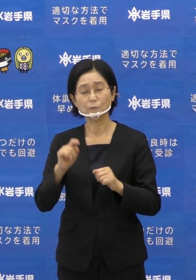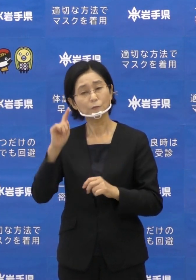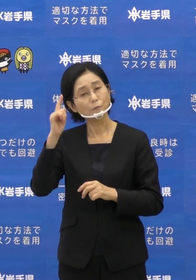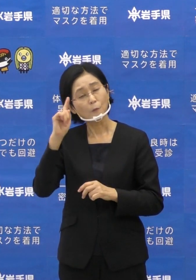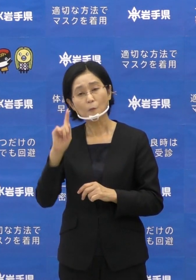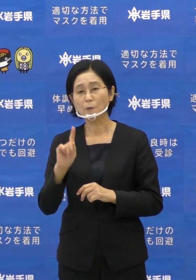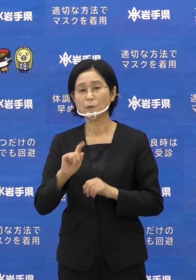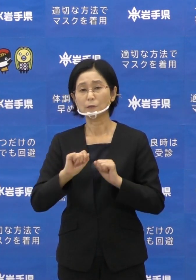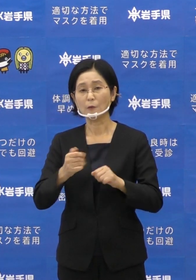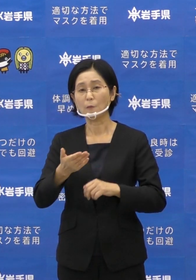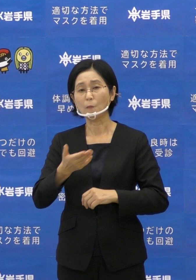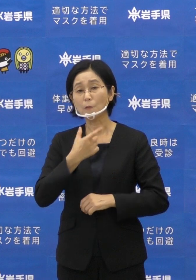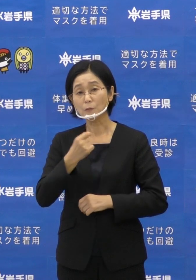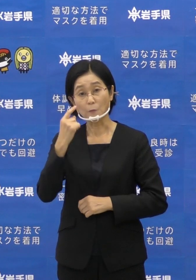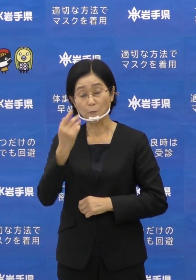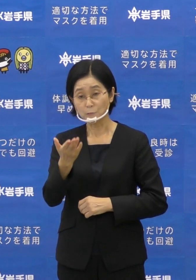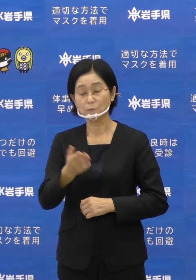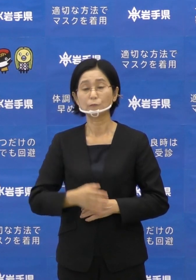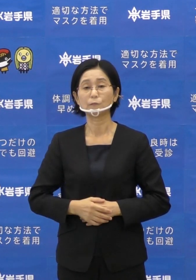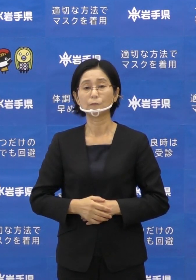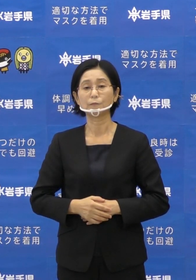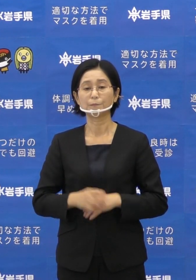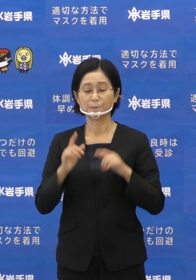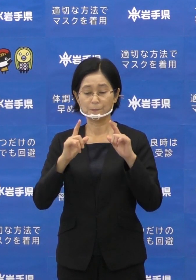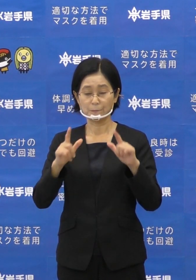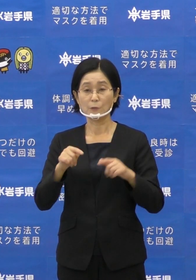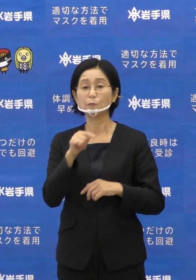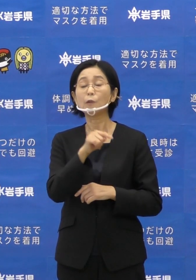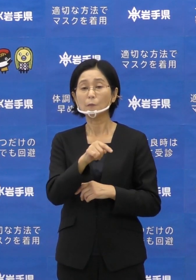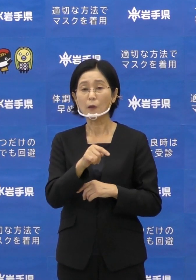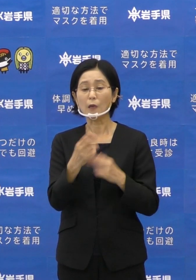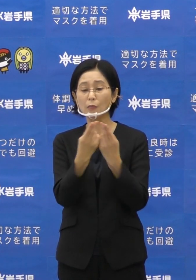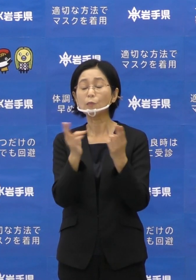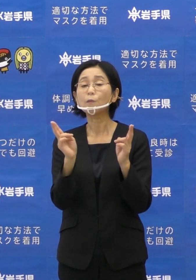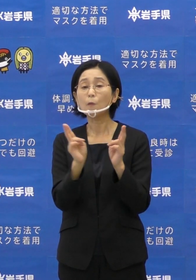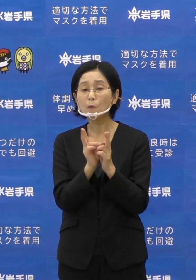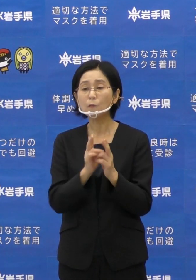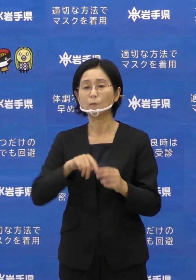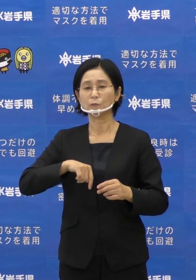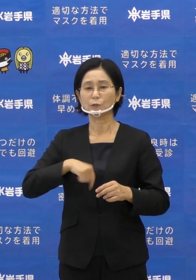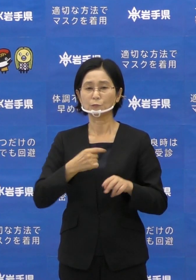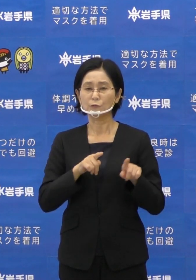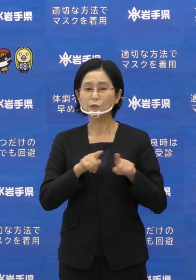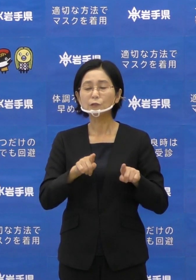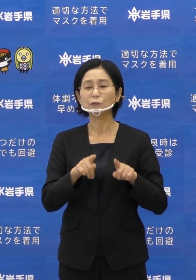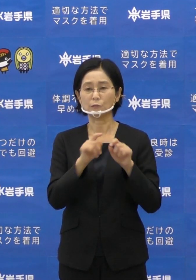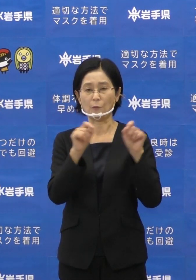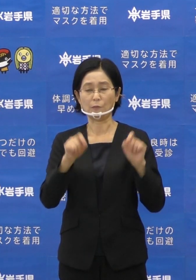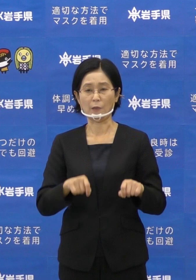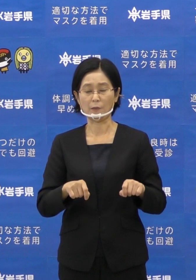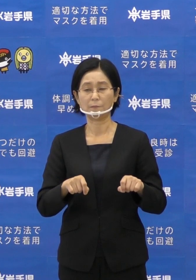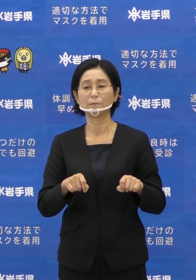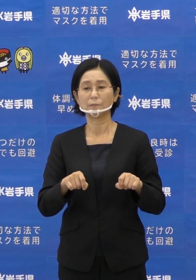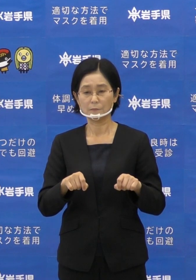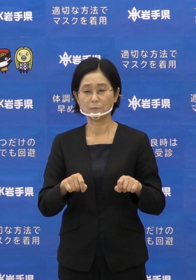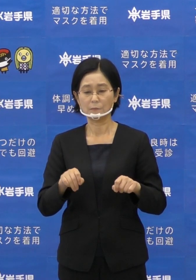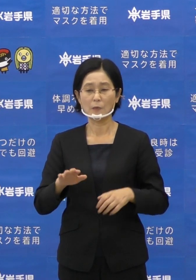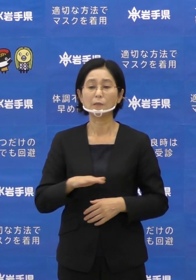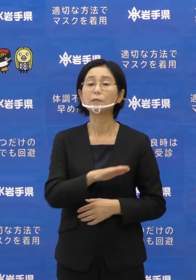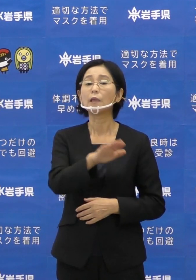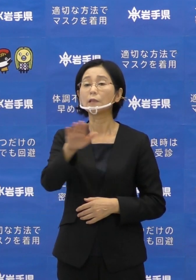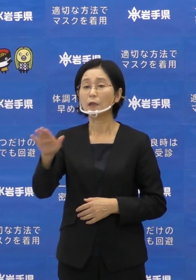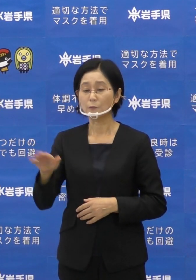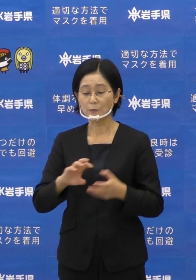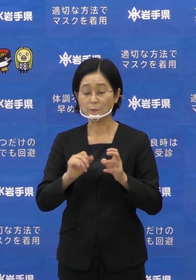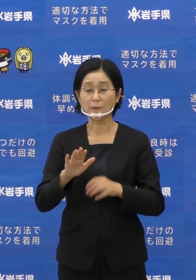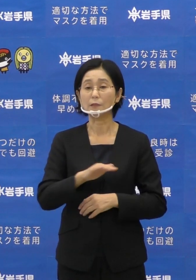と思っていますか。 もうそこはもう政党の自治の問題なので ちゃんと全体としてハッピーエンドに行くように